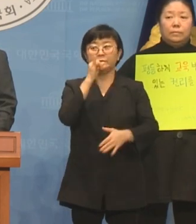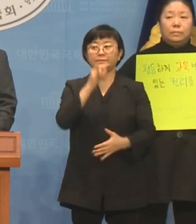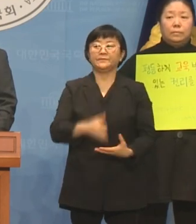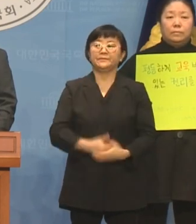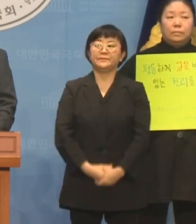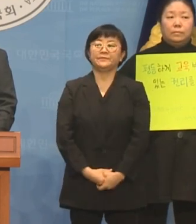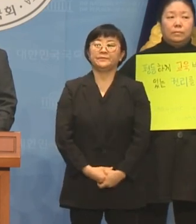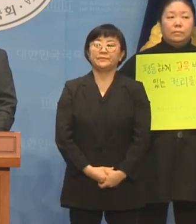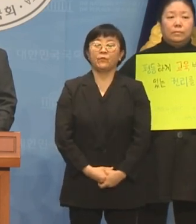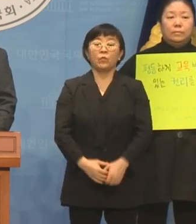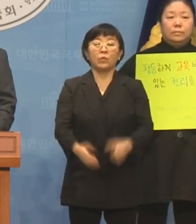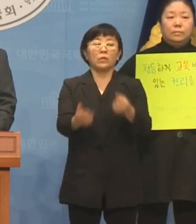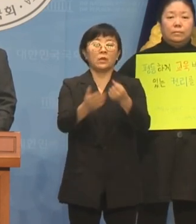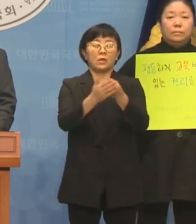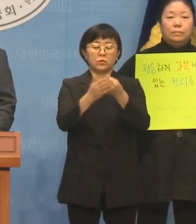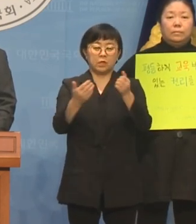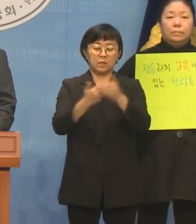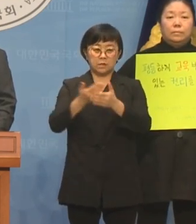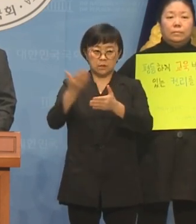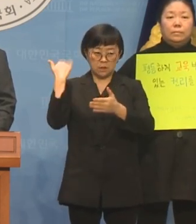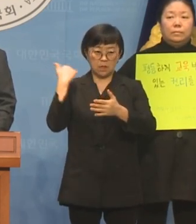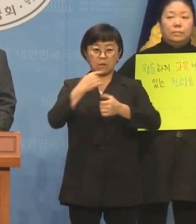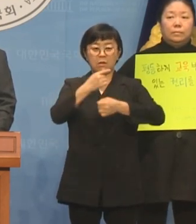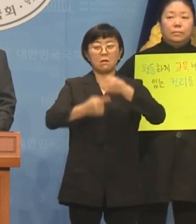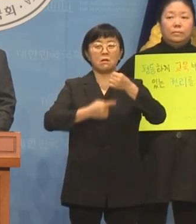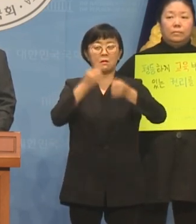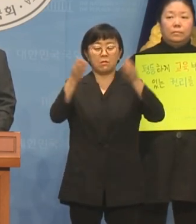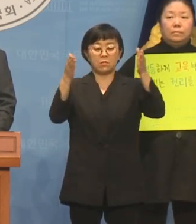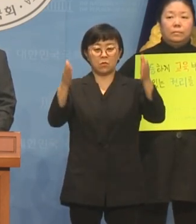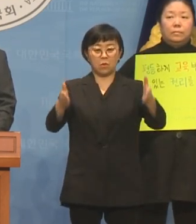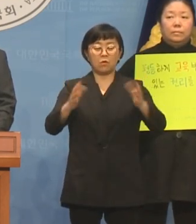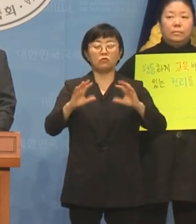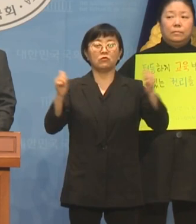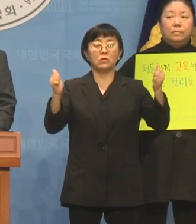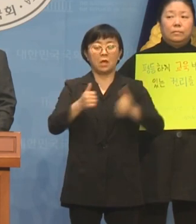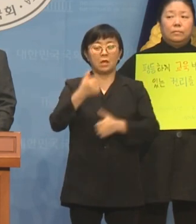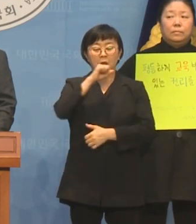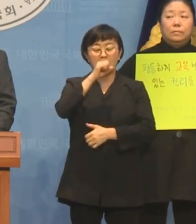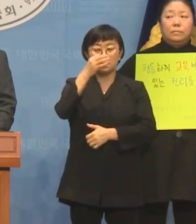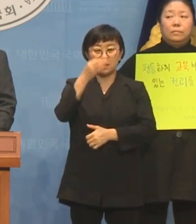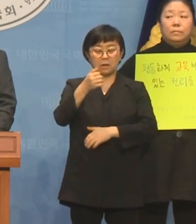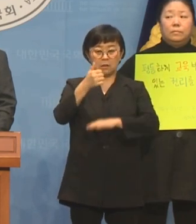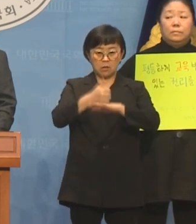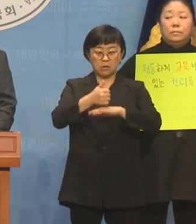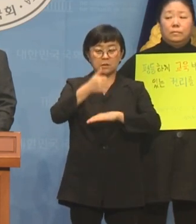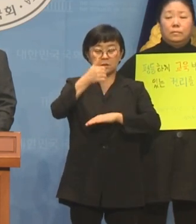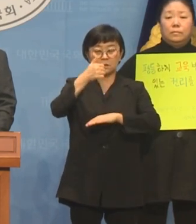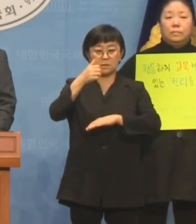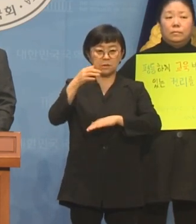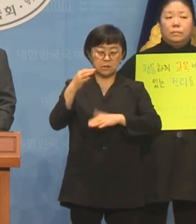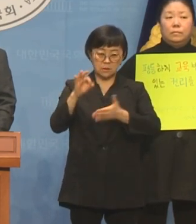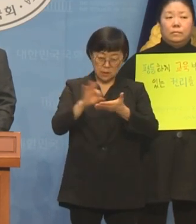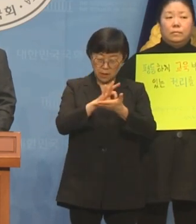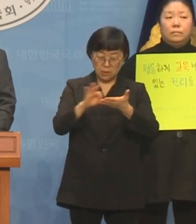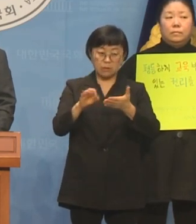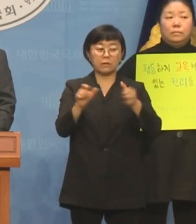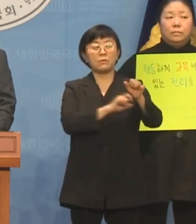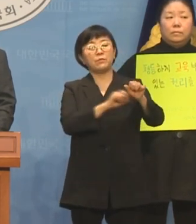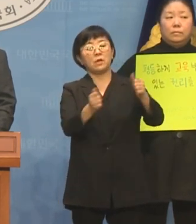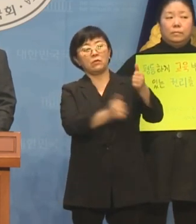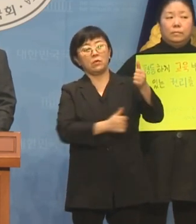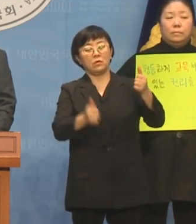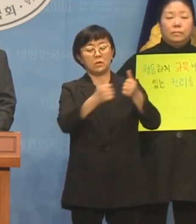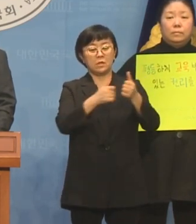있습니다. 그래서 지난 한 해 동안 국회 예산결산특별위원회 위원으로서